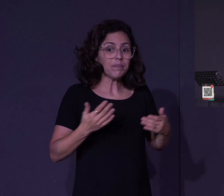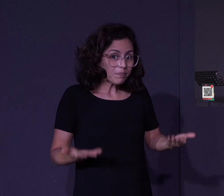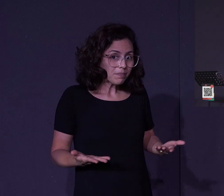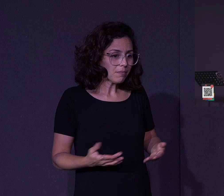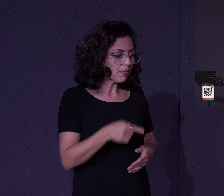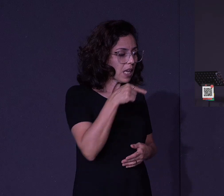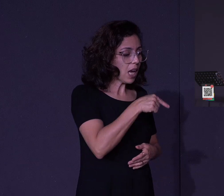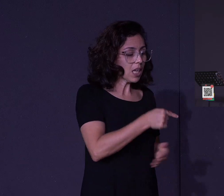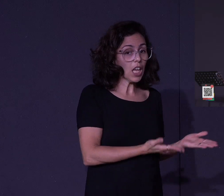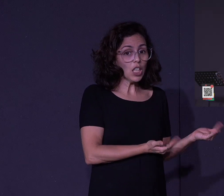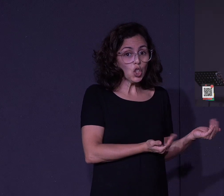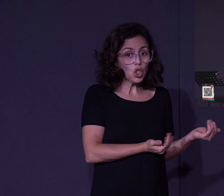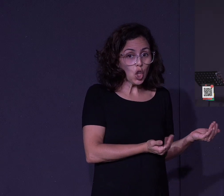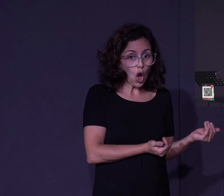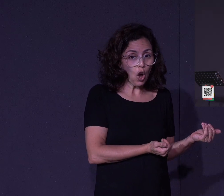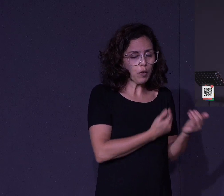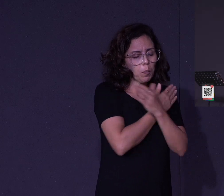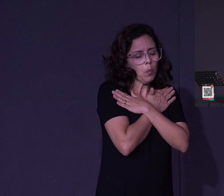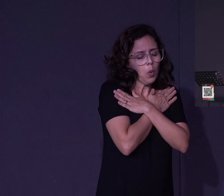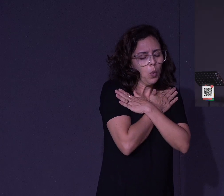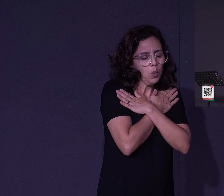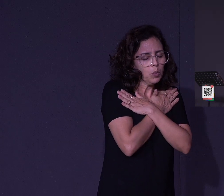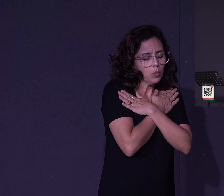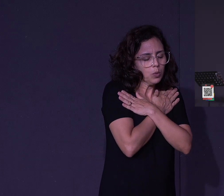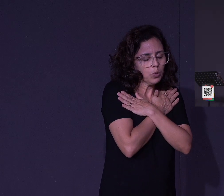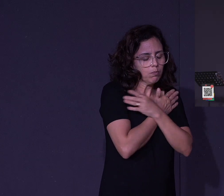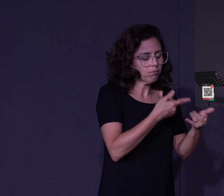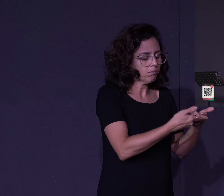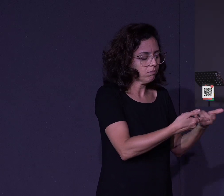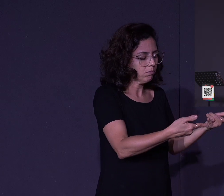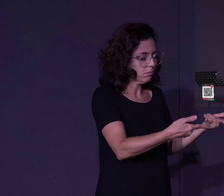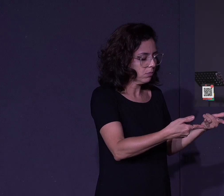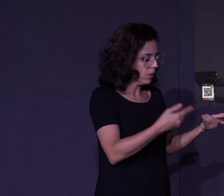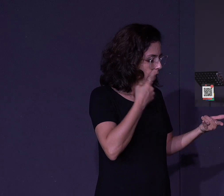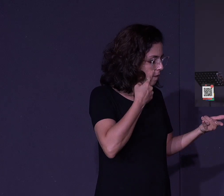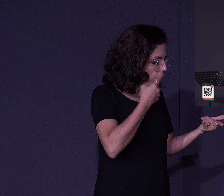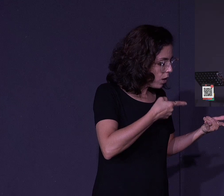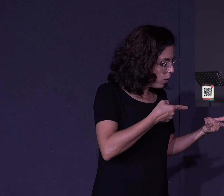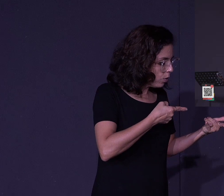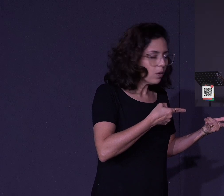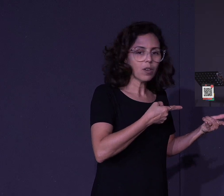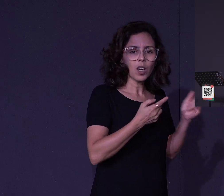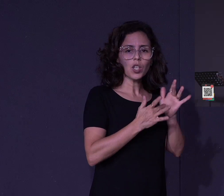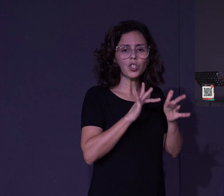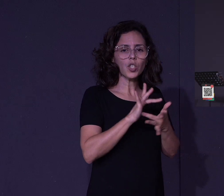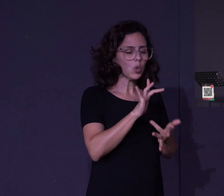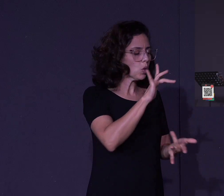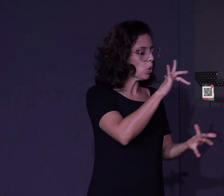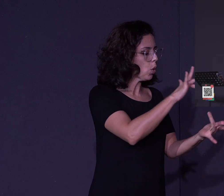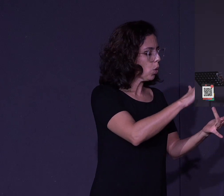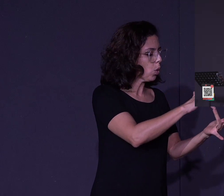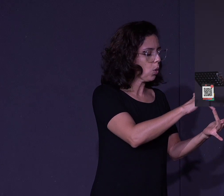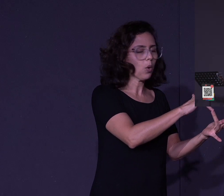ignorou o fato de tocar em um morto, como os religiosos consideravam, ele tocou aquele jovem, ele trouxe aquele jovem à vida.